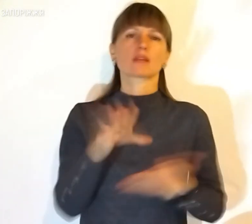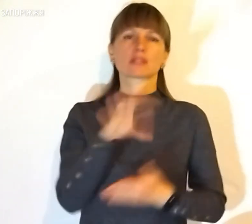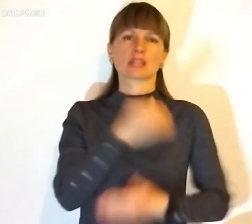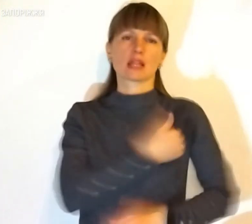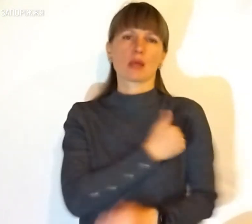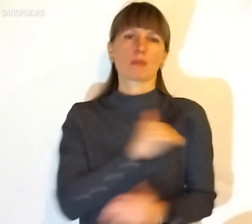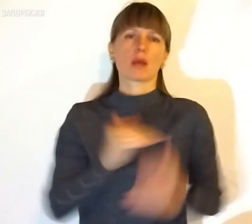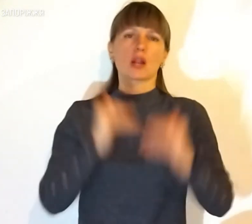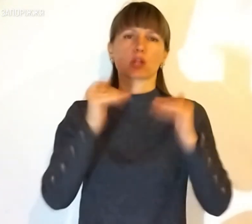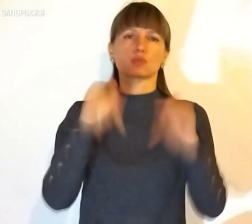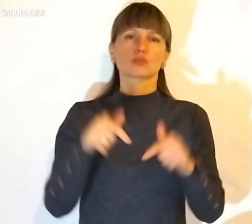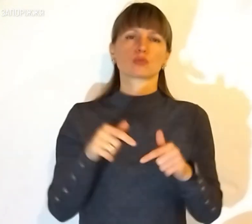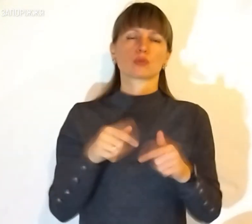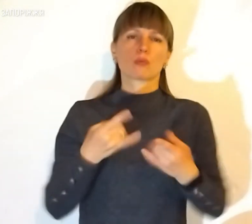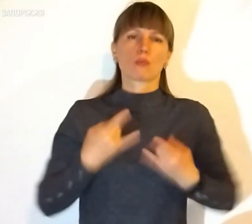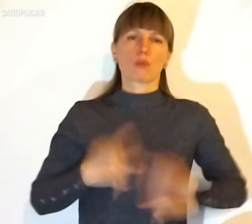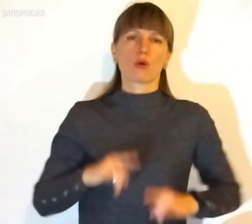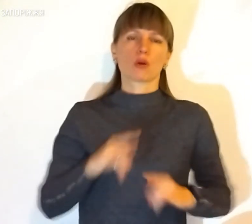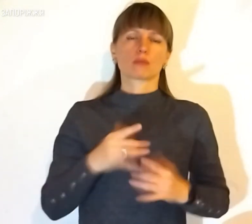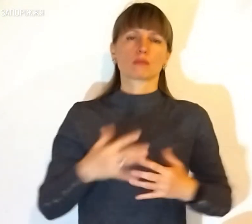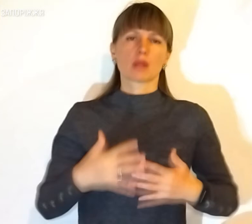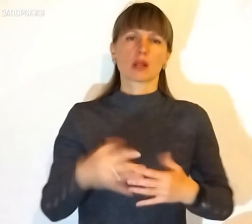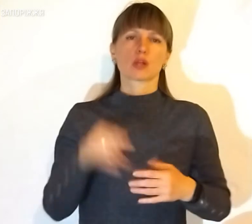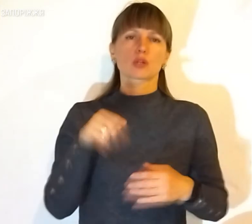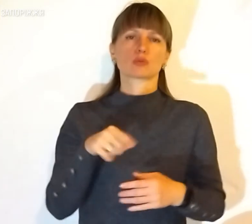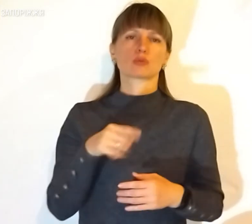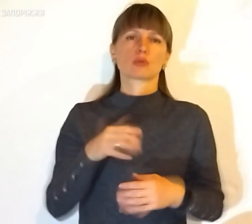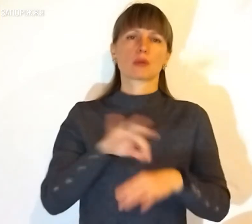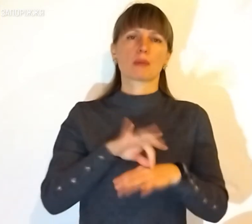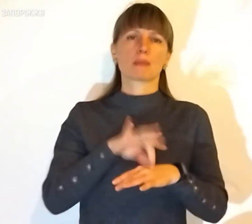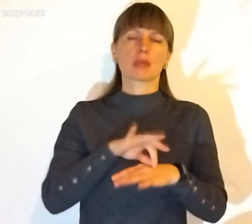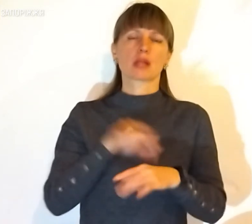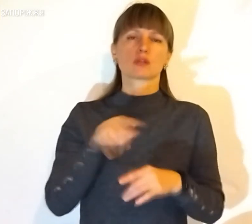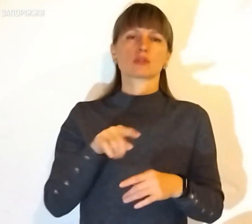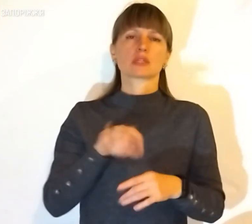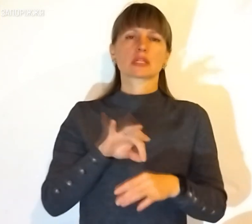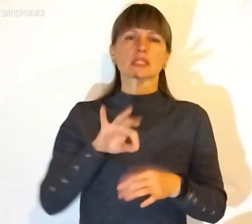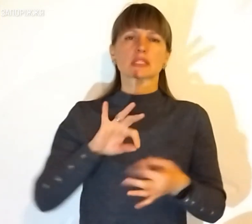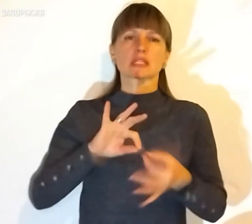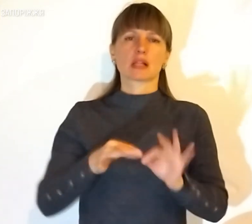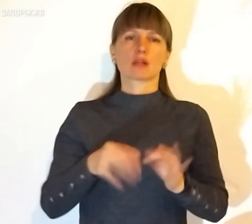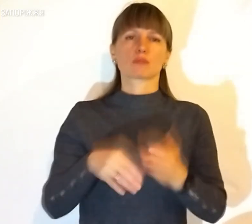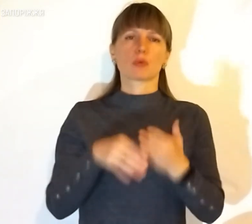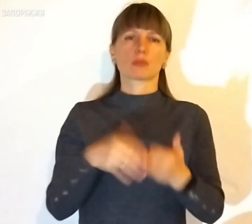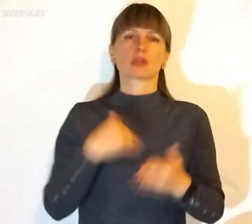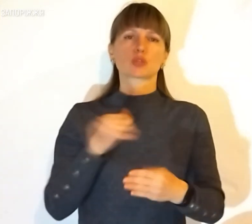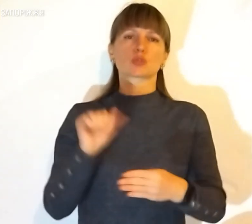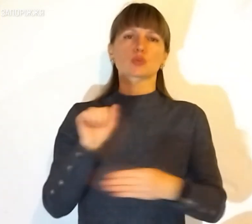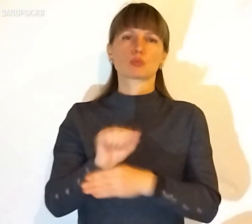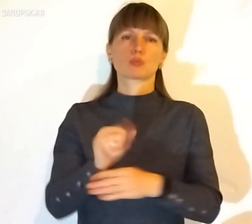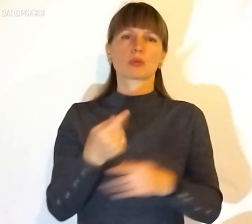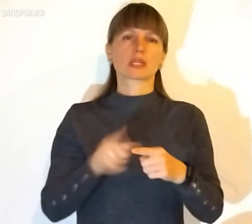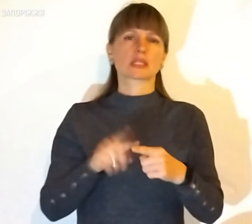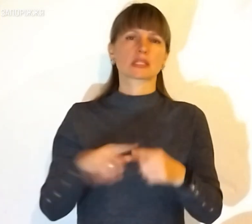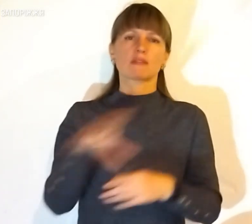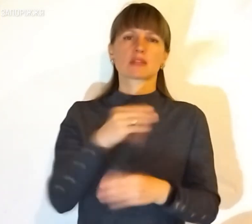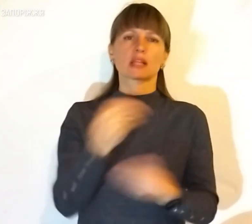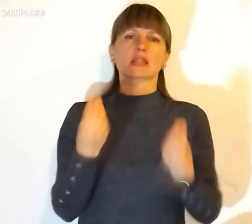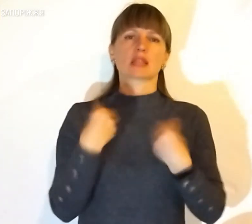всіх температура. Тут породіві, тут поранені, тут біль, тут складно. Допоможіть нам, будь ласка, зупиніть це все. Дайте